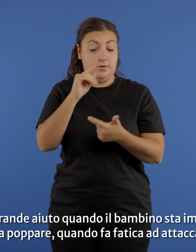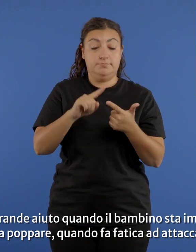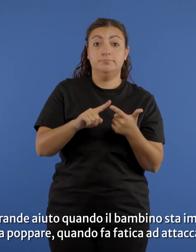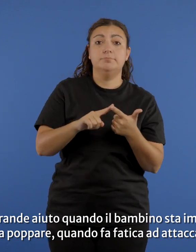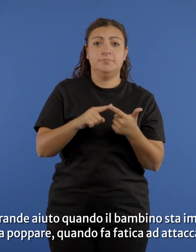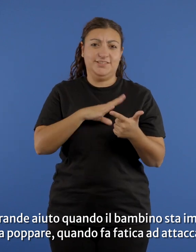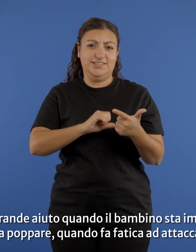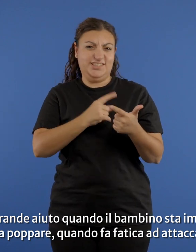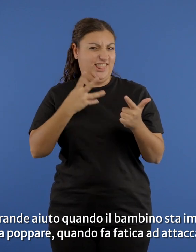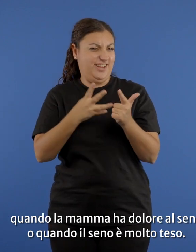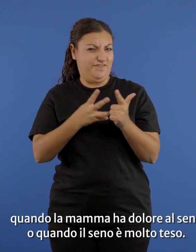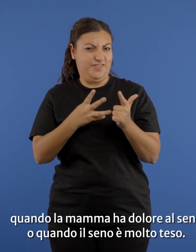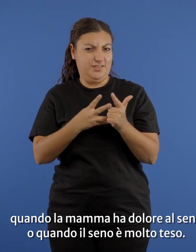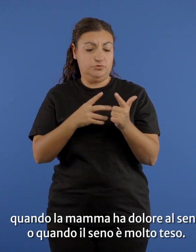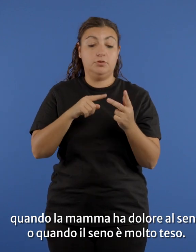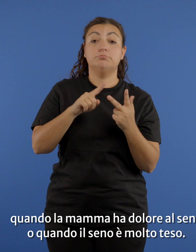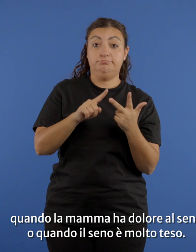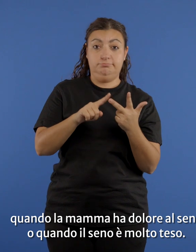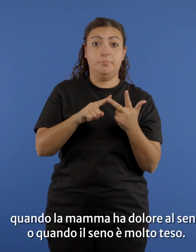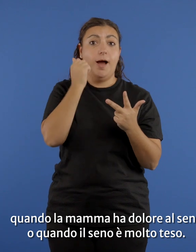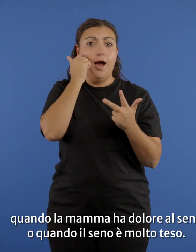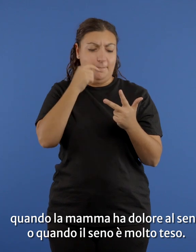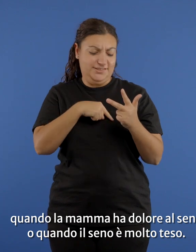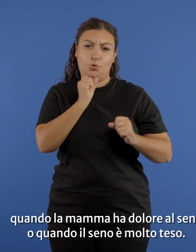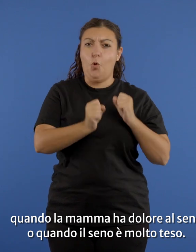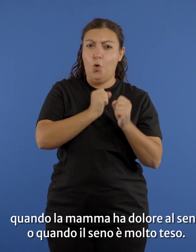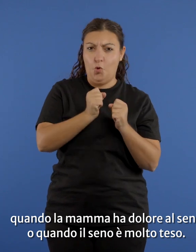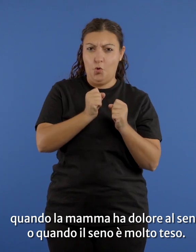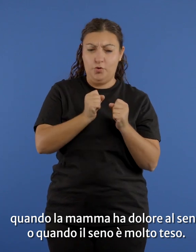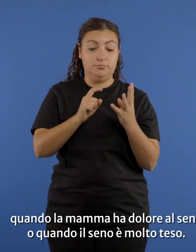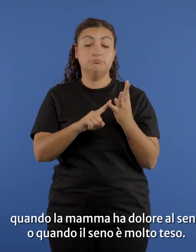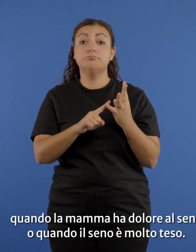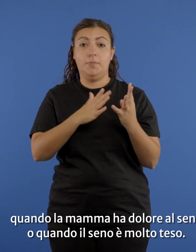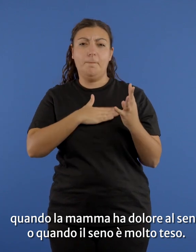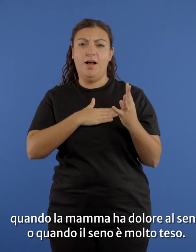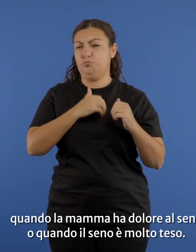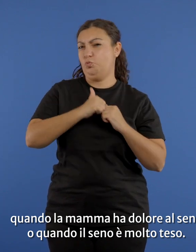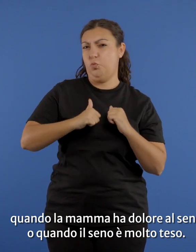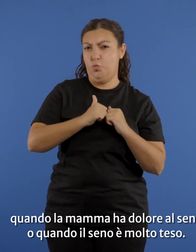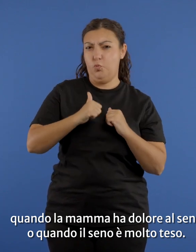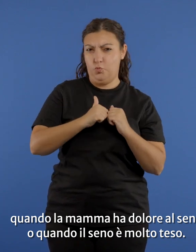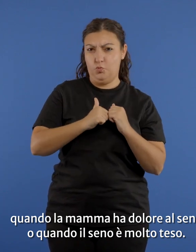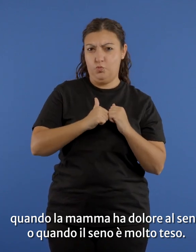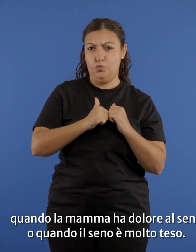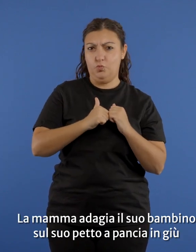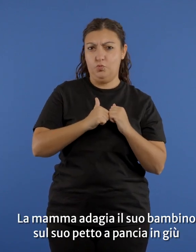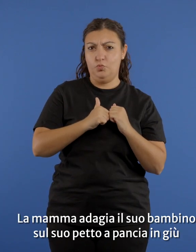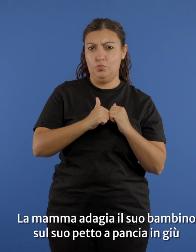attaccarsi Quando la mamma ha dolore al seno o quando il seno è molto Teso la mamma